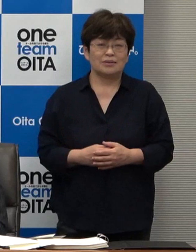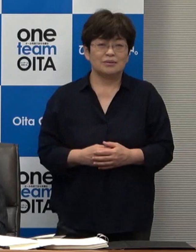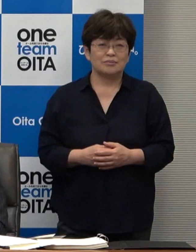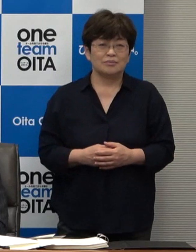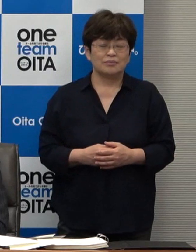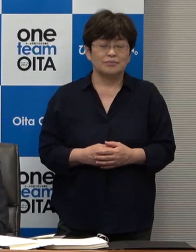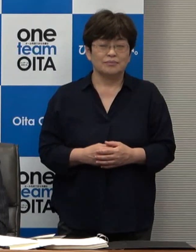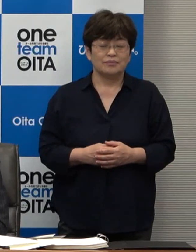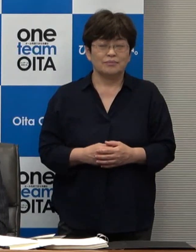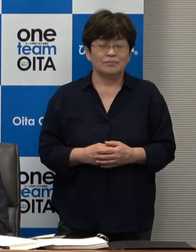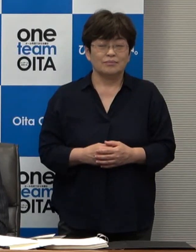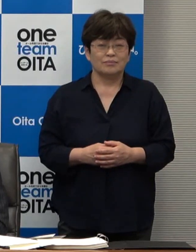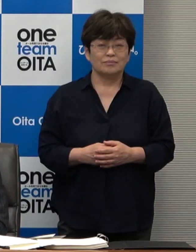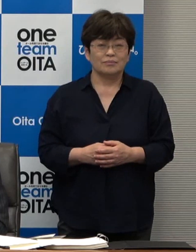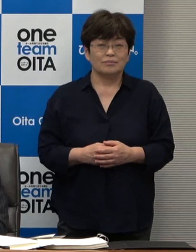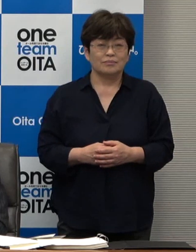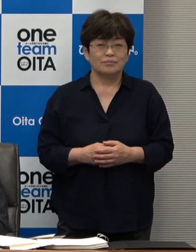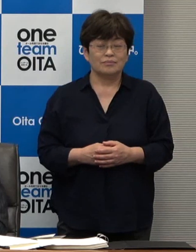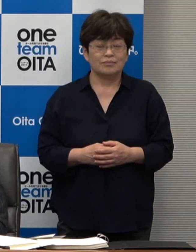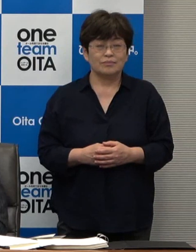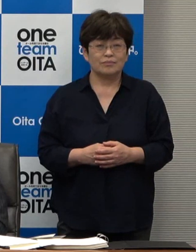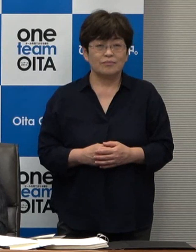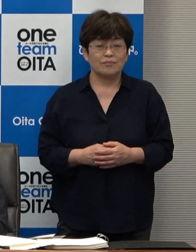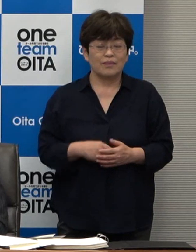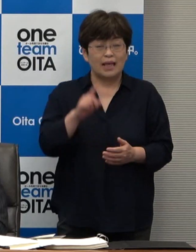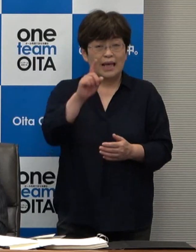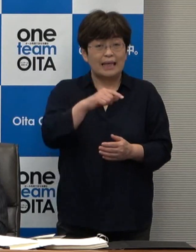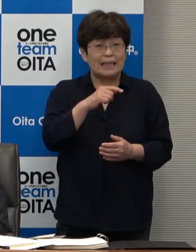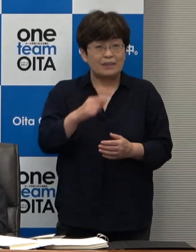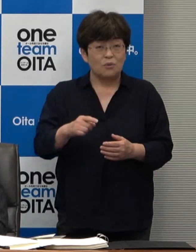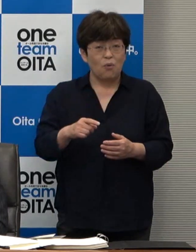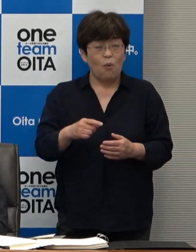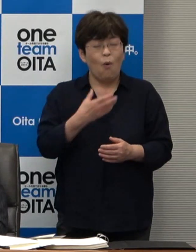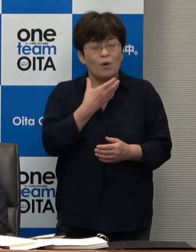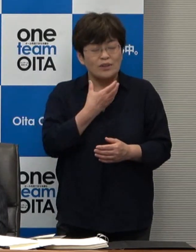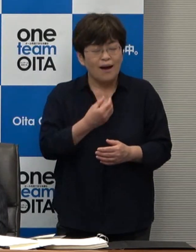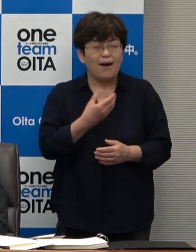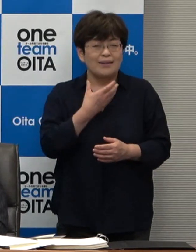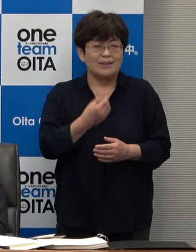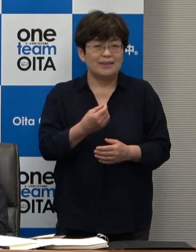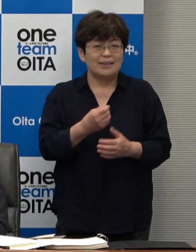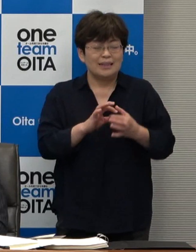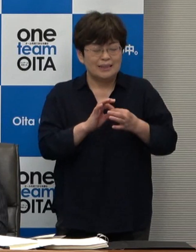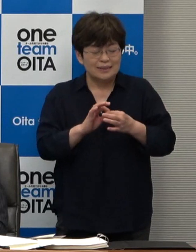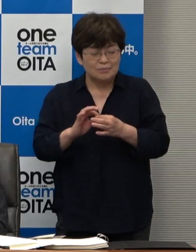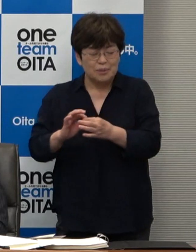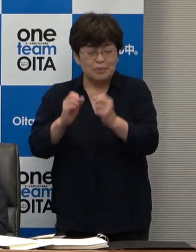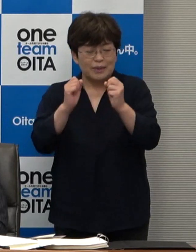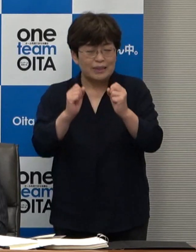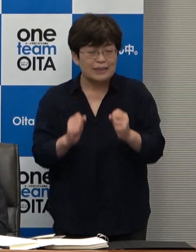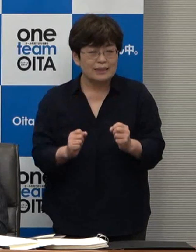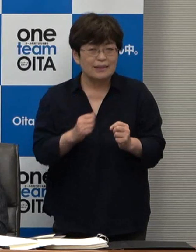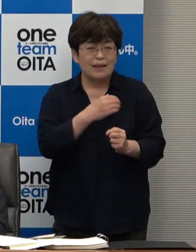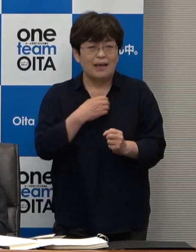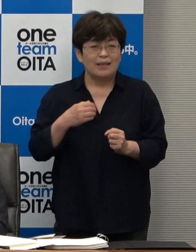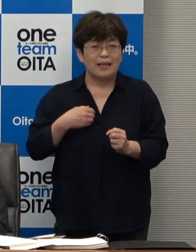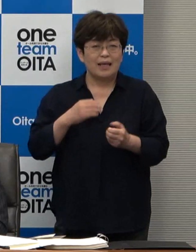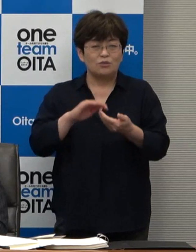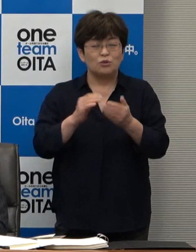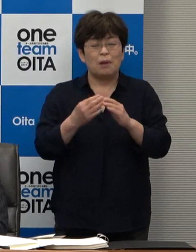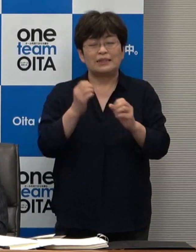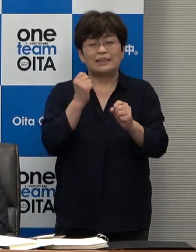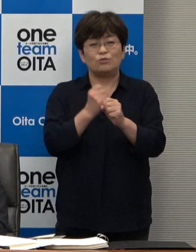右の段に行っていただいて、人を豊かにいつまでも住み続けられるまちづくりについてです